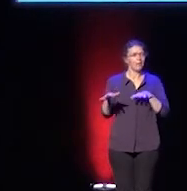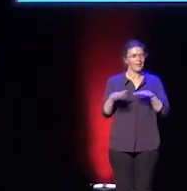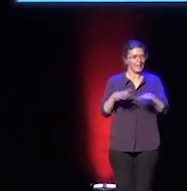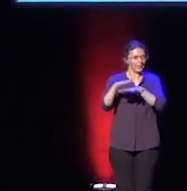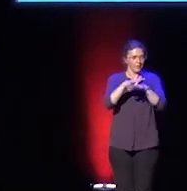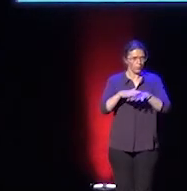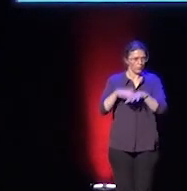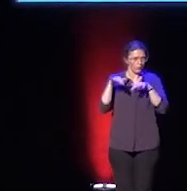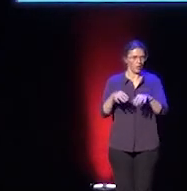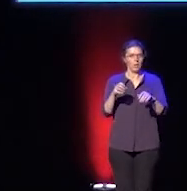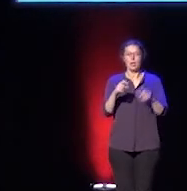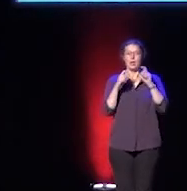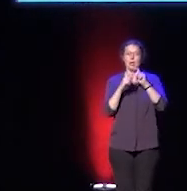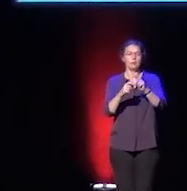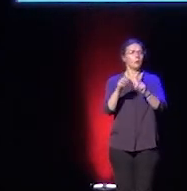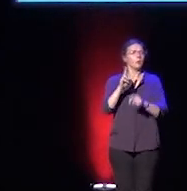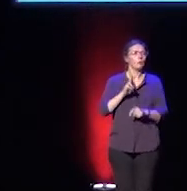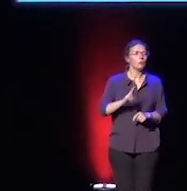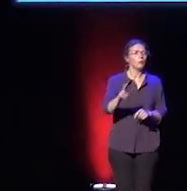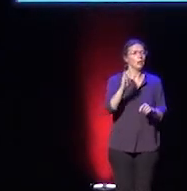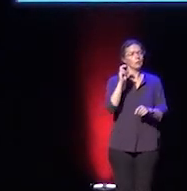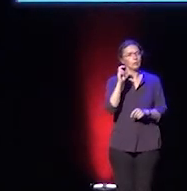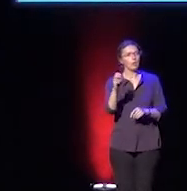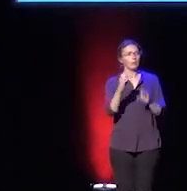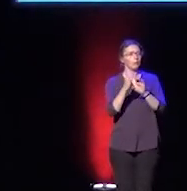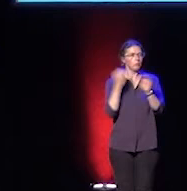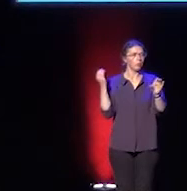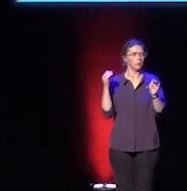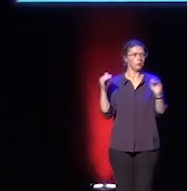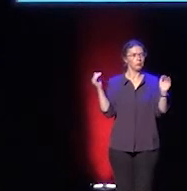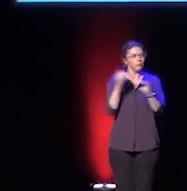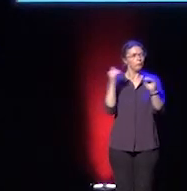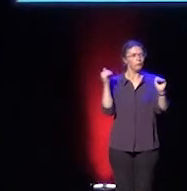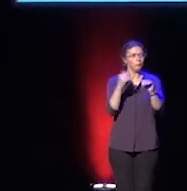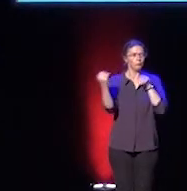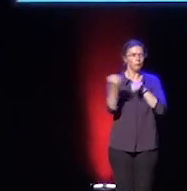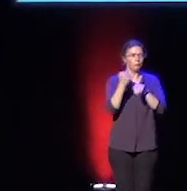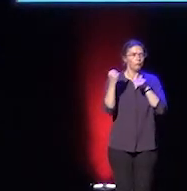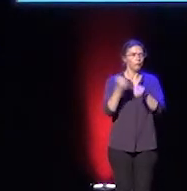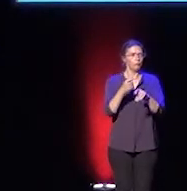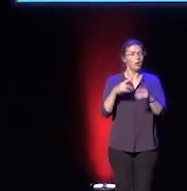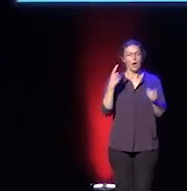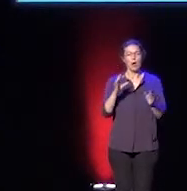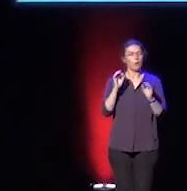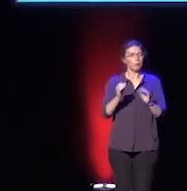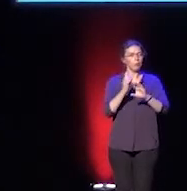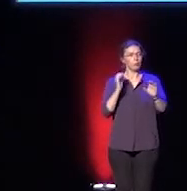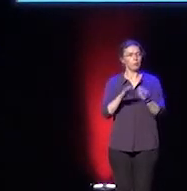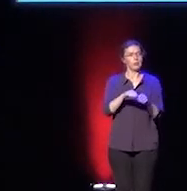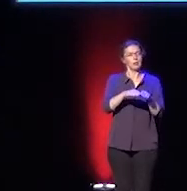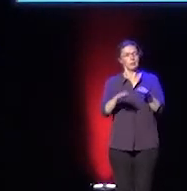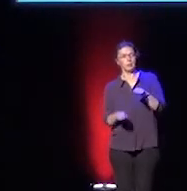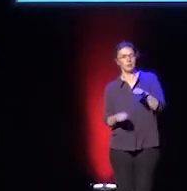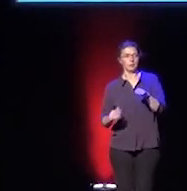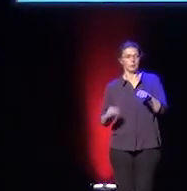Verkehrsinfrastruktur. S-Bahn, U-Bahn, Straßenbahn, Busse, sie laufen im Minutentakt, sie sind abgesenkt, wenn es um Busse geht.